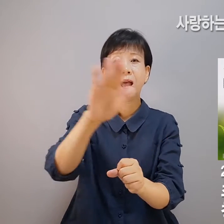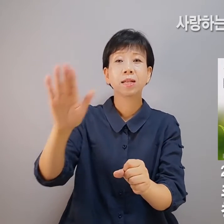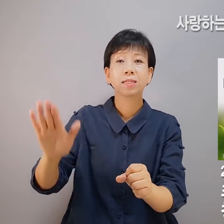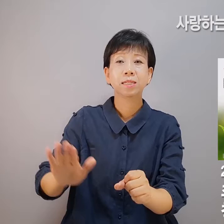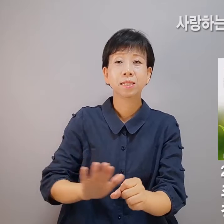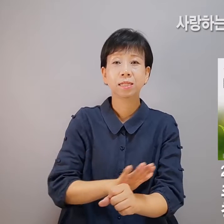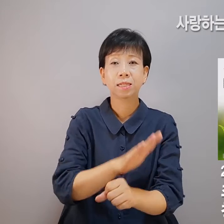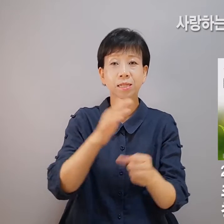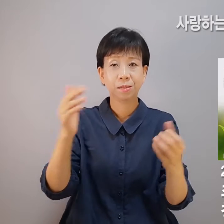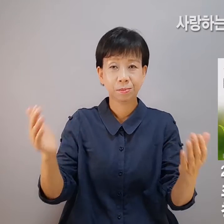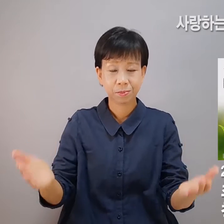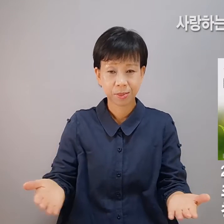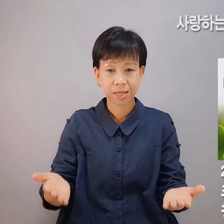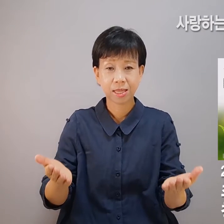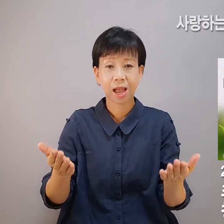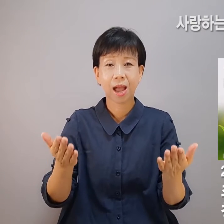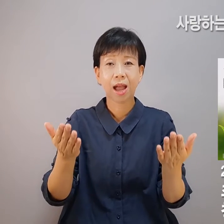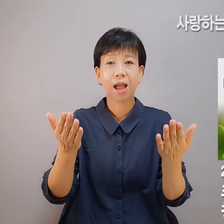주께